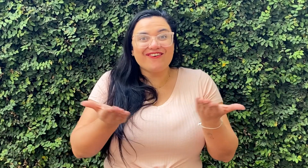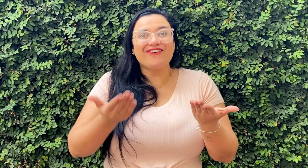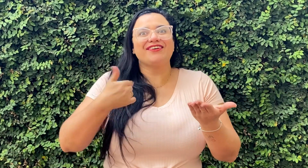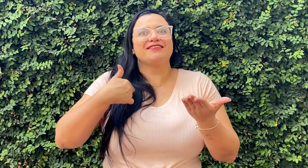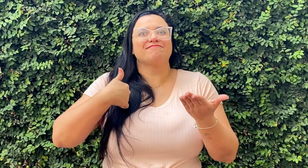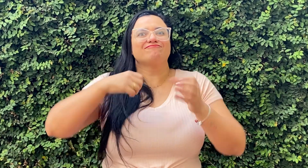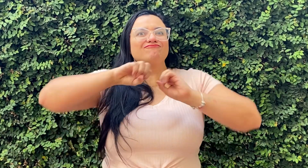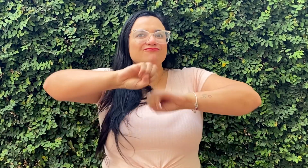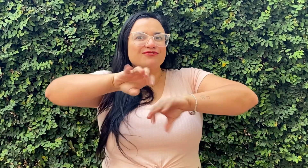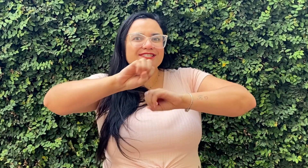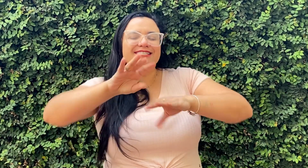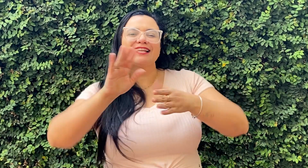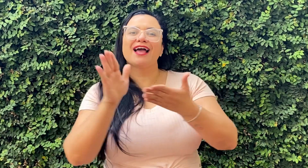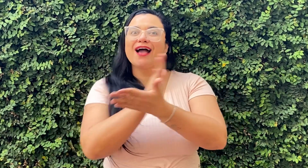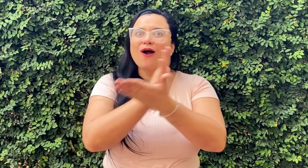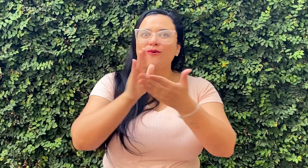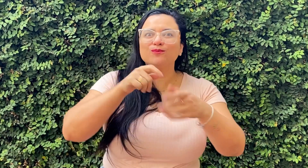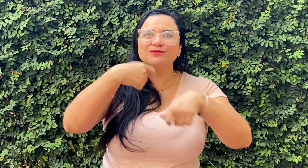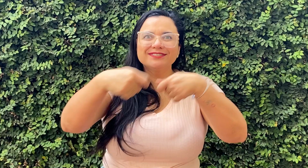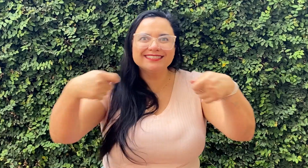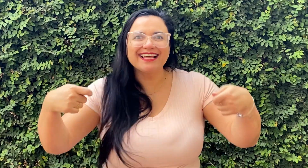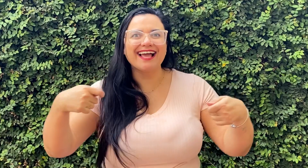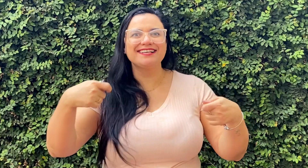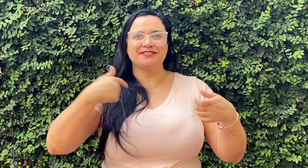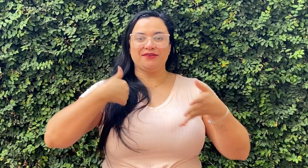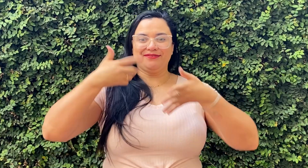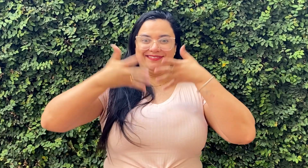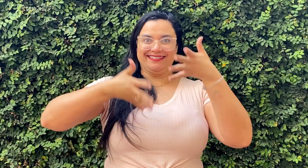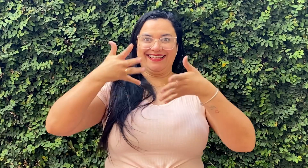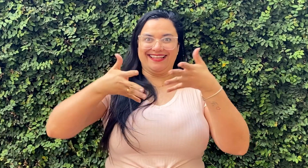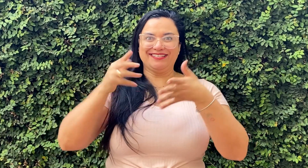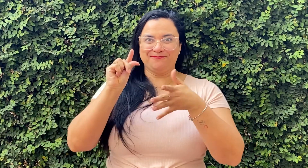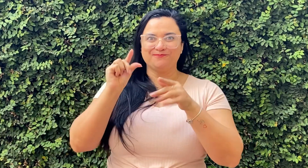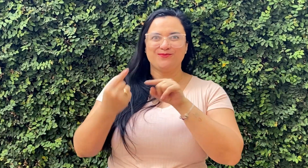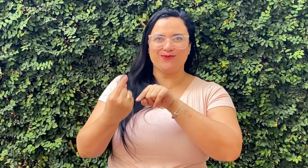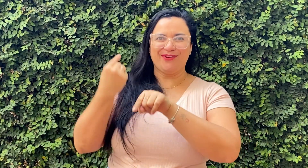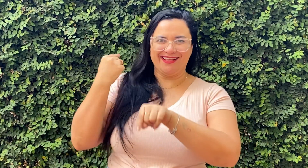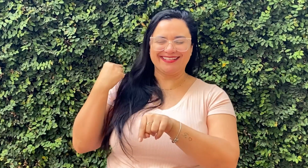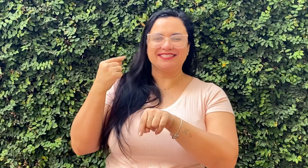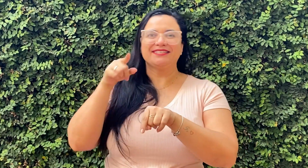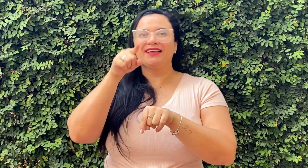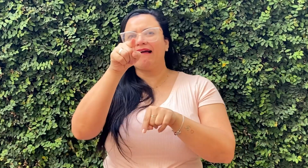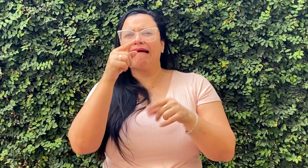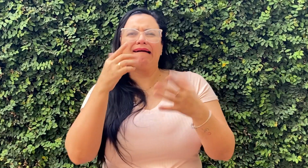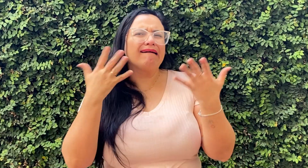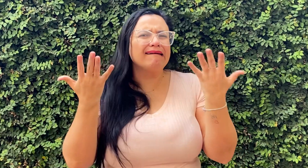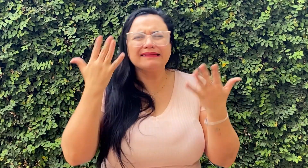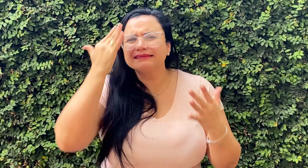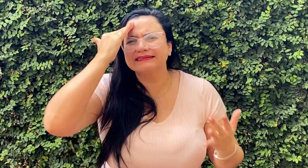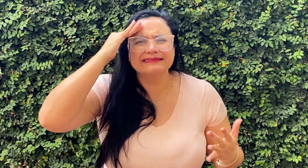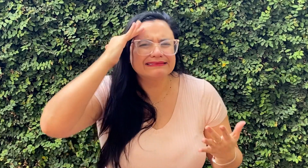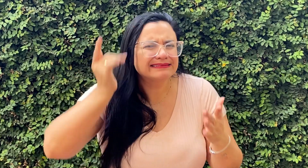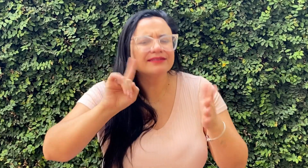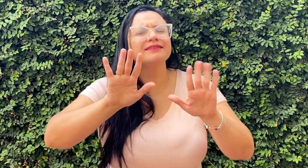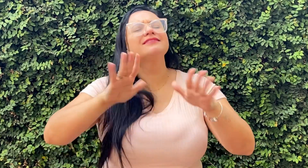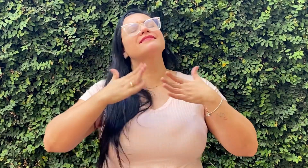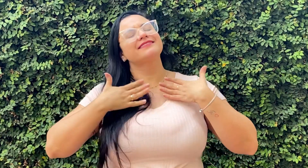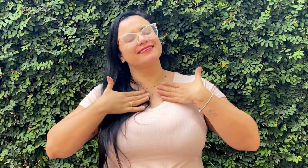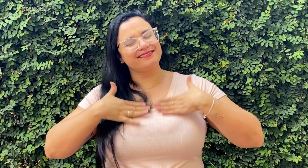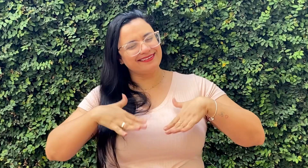Então eu vou começar agora ensinando para vocês alguns sinais que eu utilizei agora há pouco no meu discurso. Às vezes você